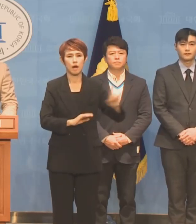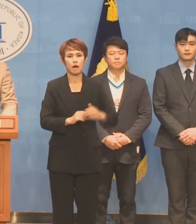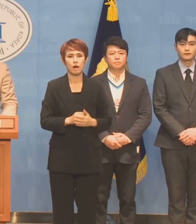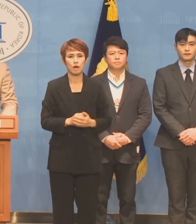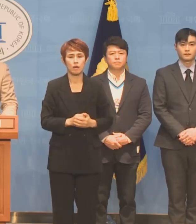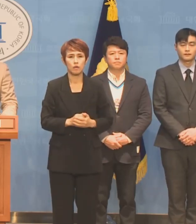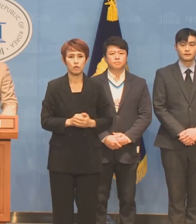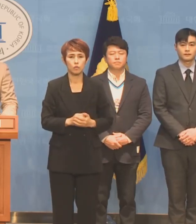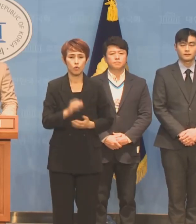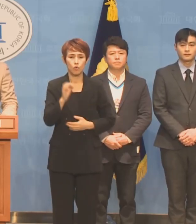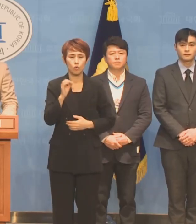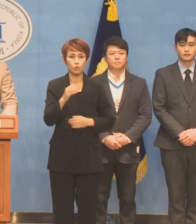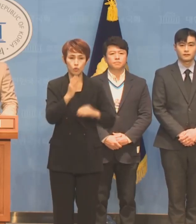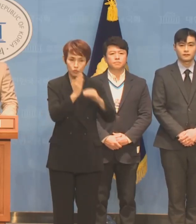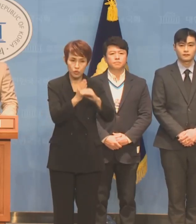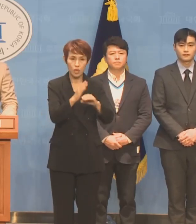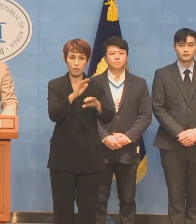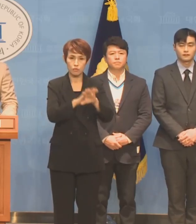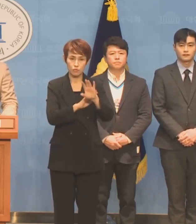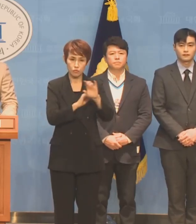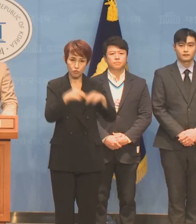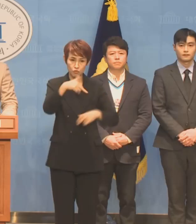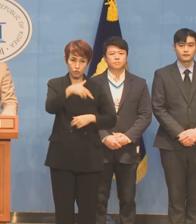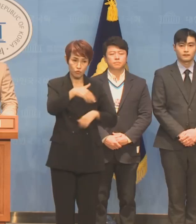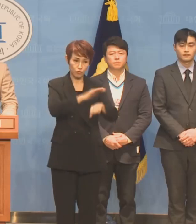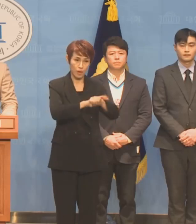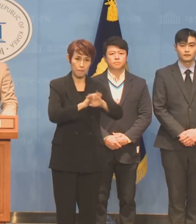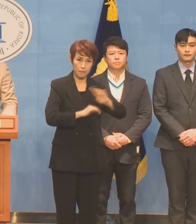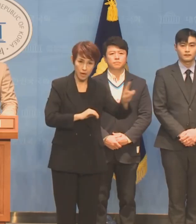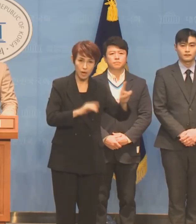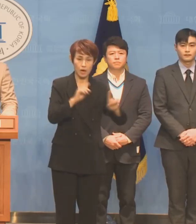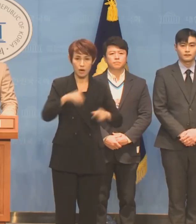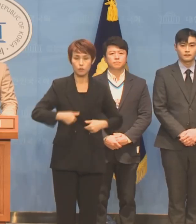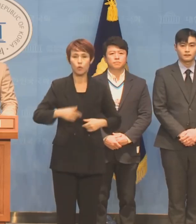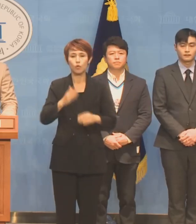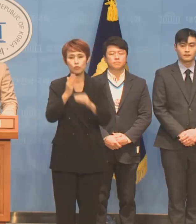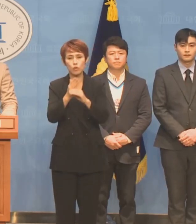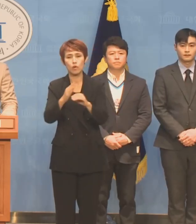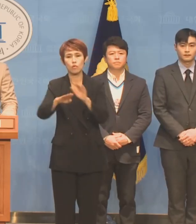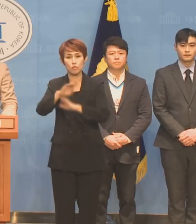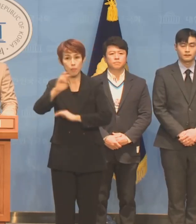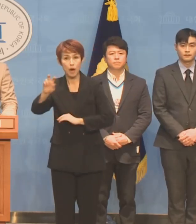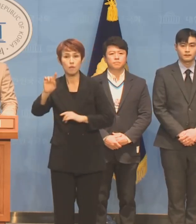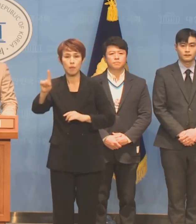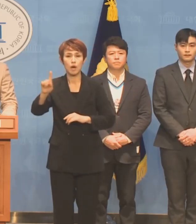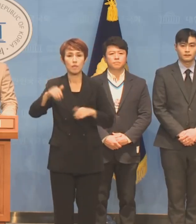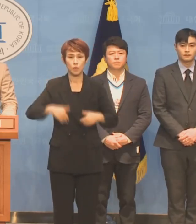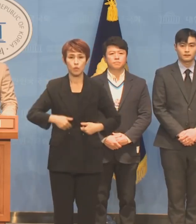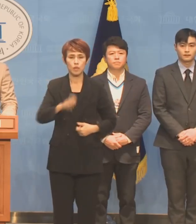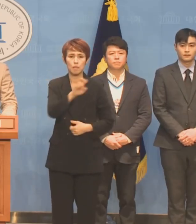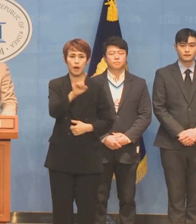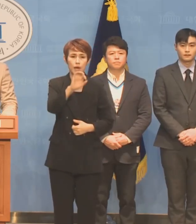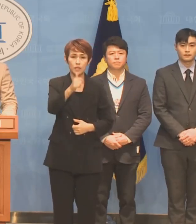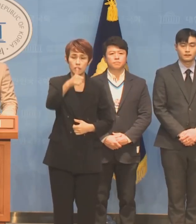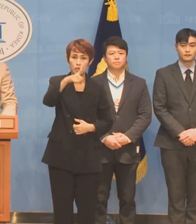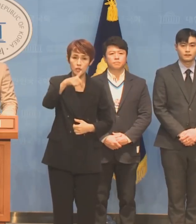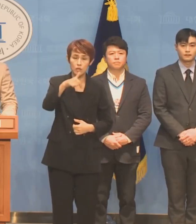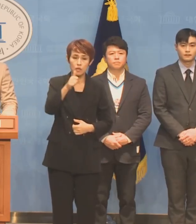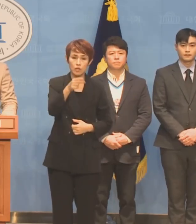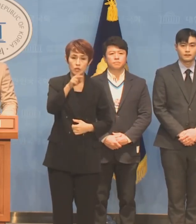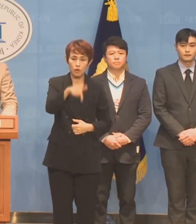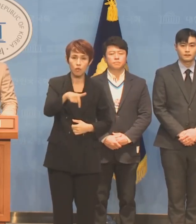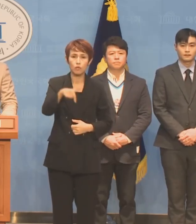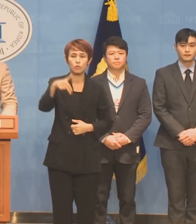인물이 되어야 함에도 민주당이 추천한 마은혁과 정계선 후보는 모두 좌파 성향 판사인